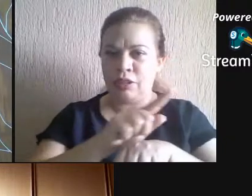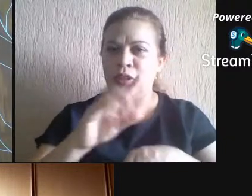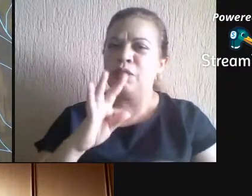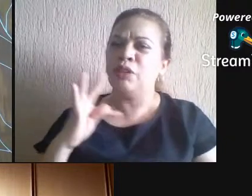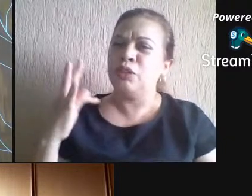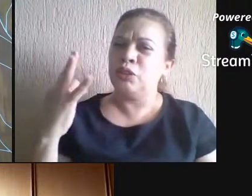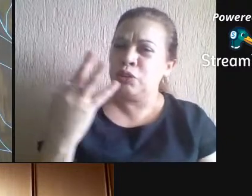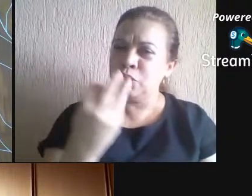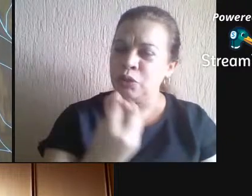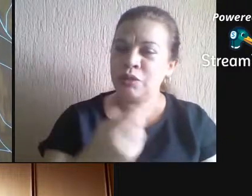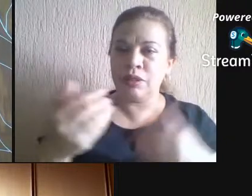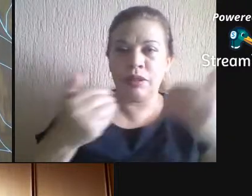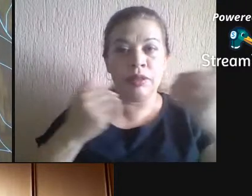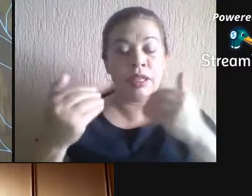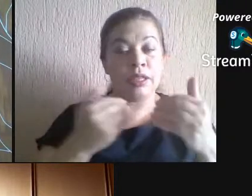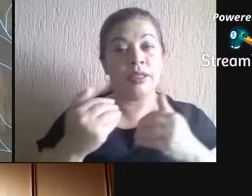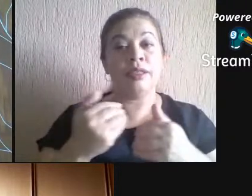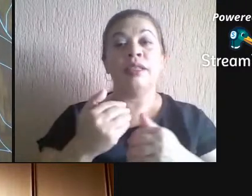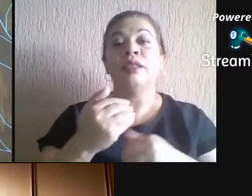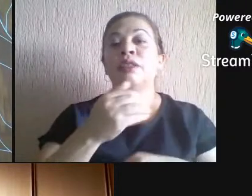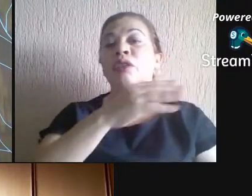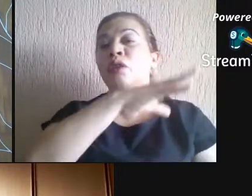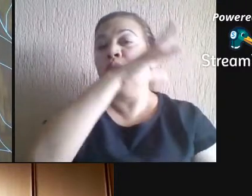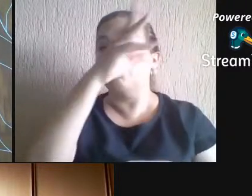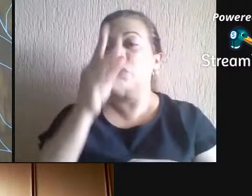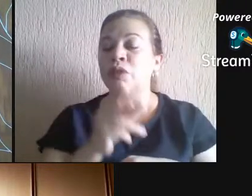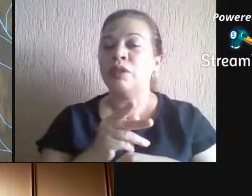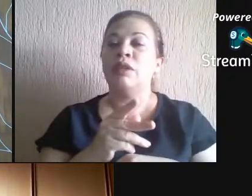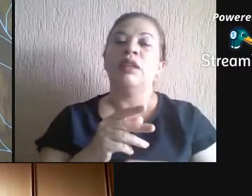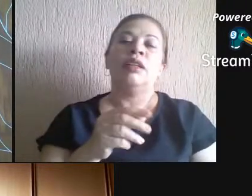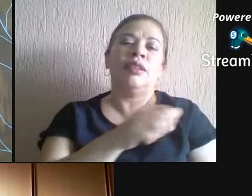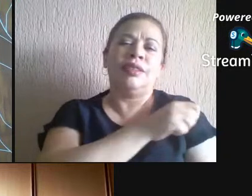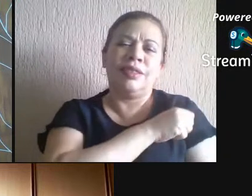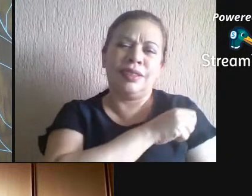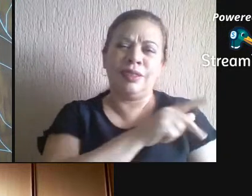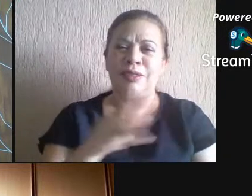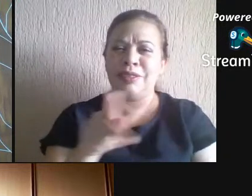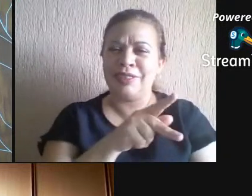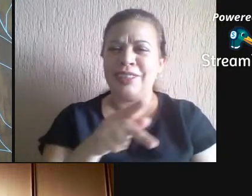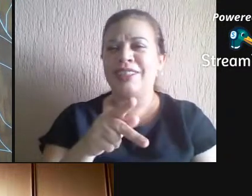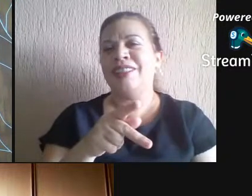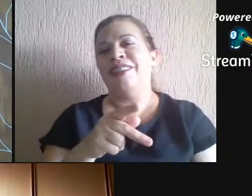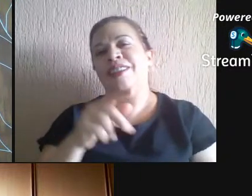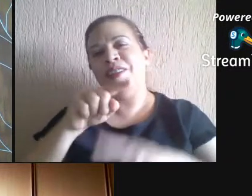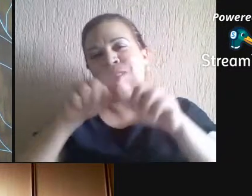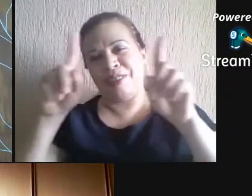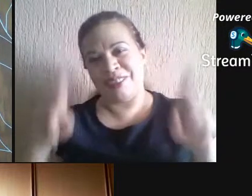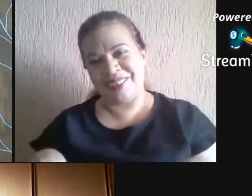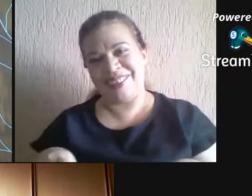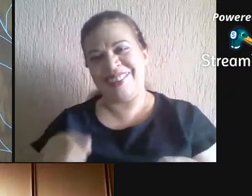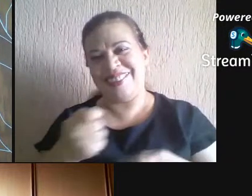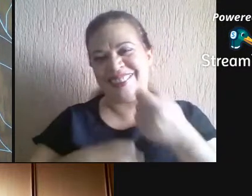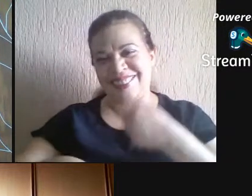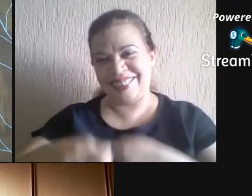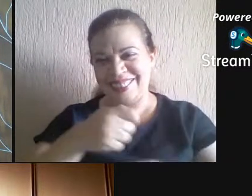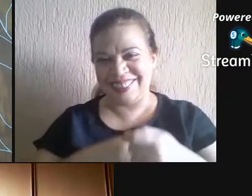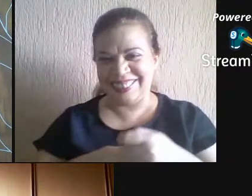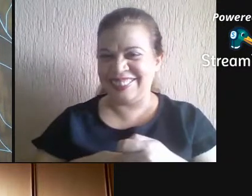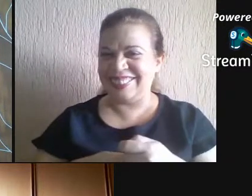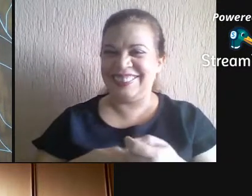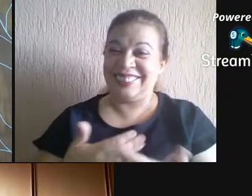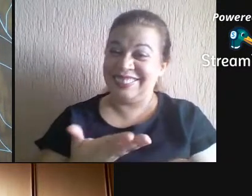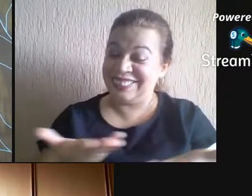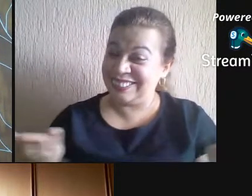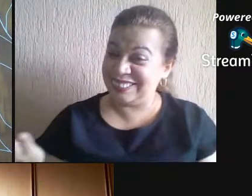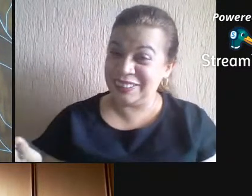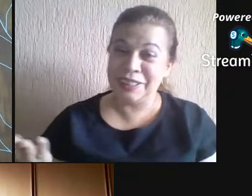o PROFEPT, discentes, docentes e administrativos. Então, para a gente é uma satisfação inenarrável poder estar participando